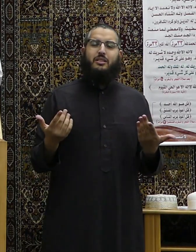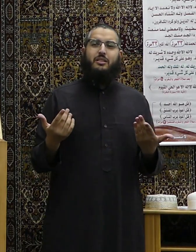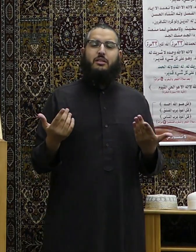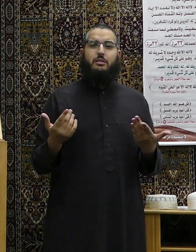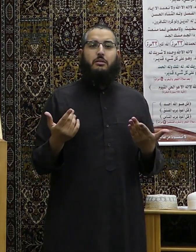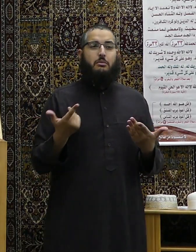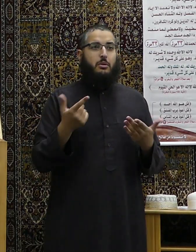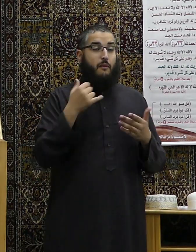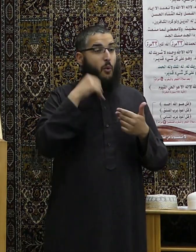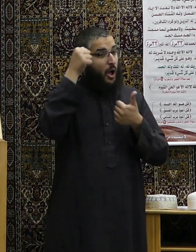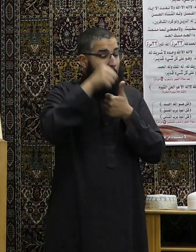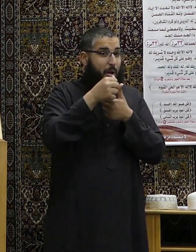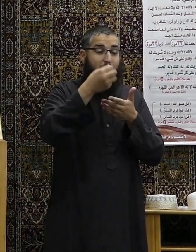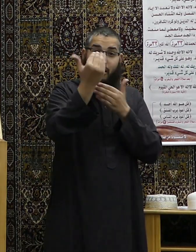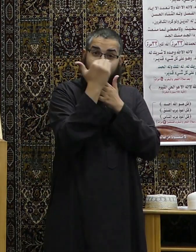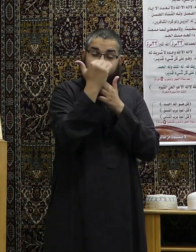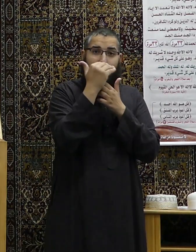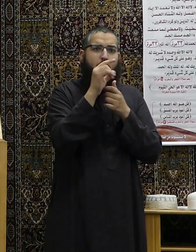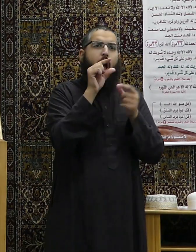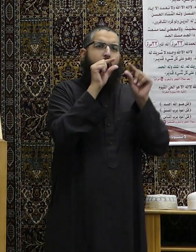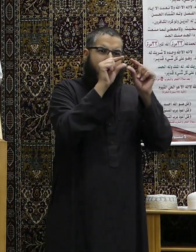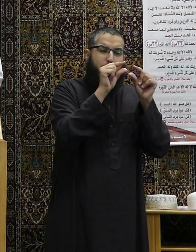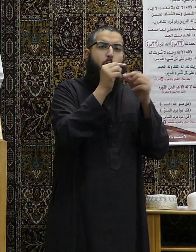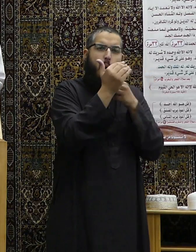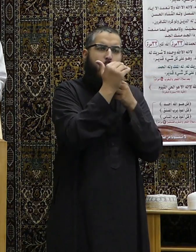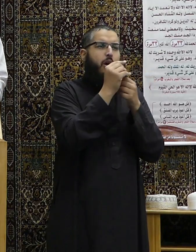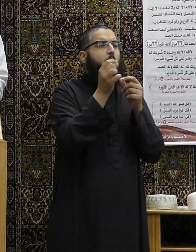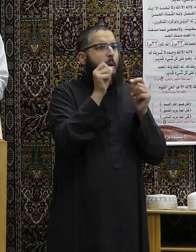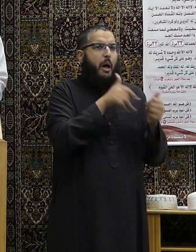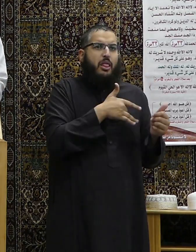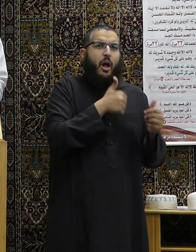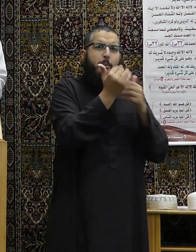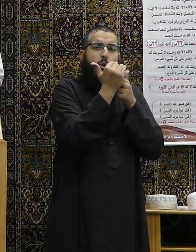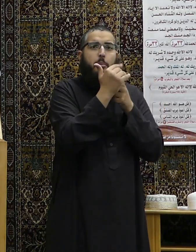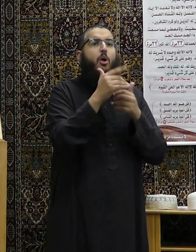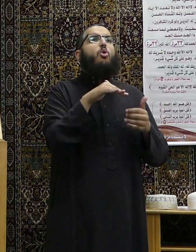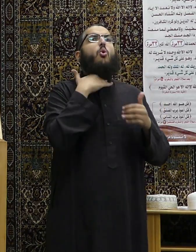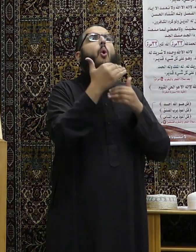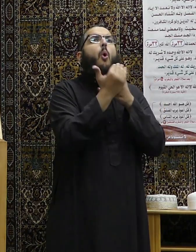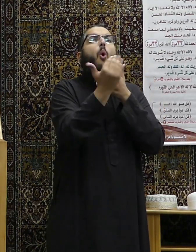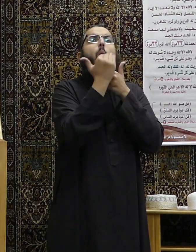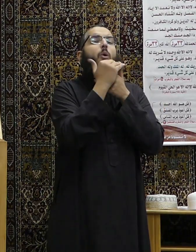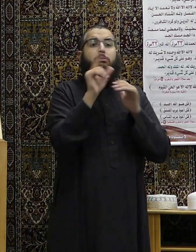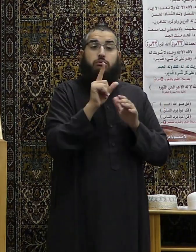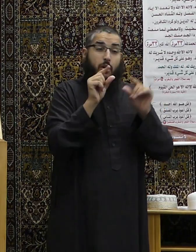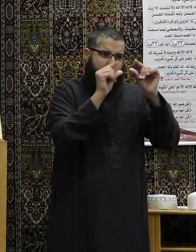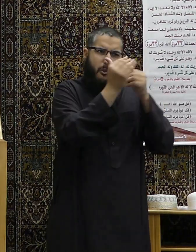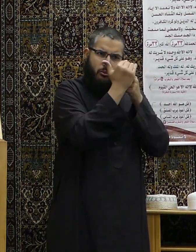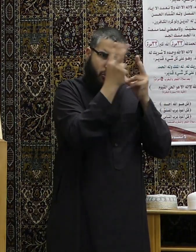d'accord, mais pas forte dose. Tu veux doser quelque part, dose dans le Coran. Ouvre-le, lis-le, médite-le, essaye de le